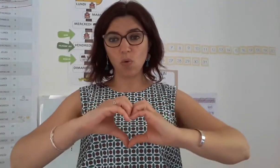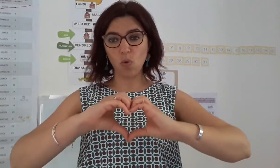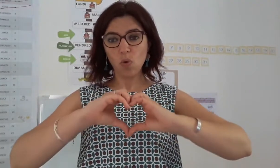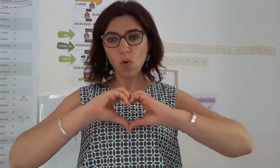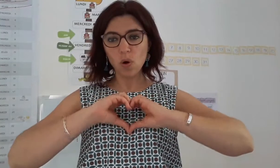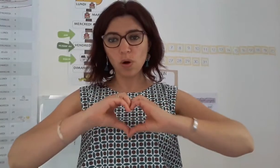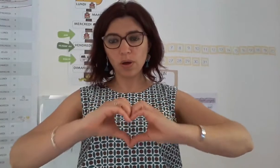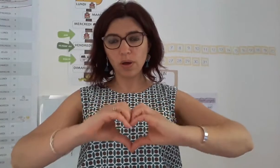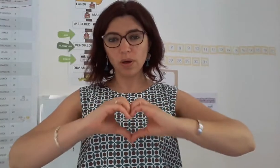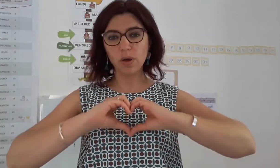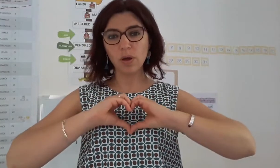amour,